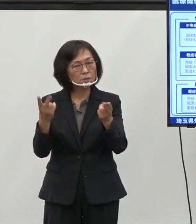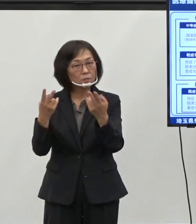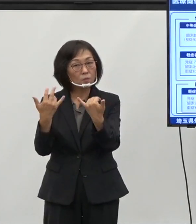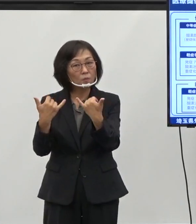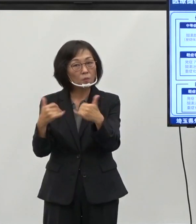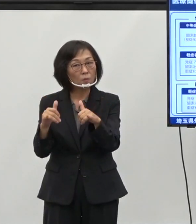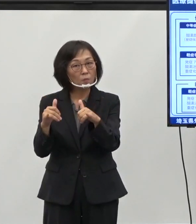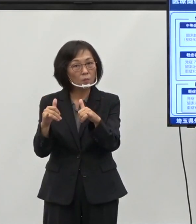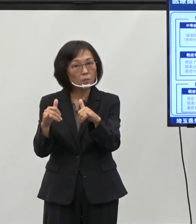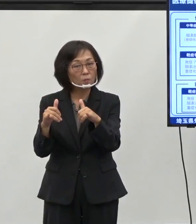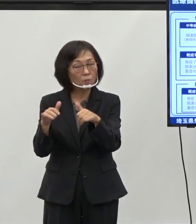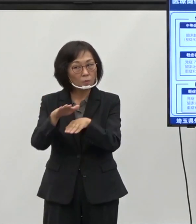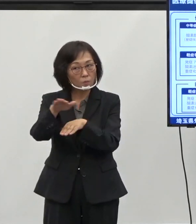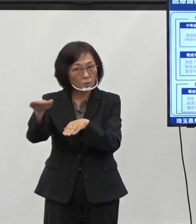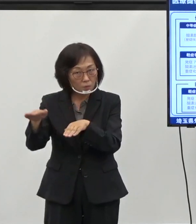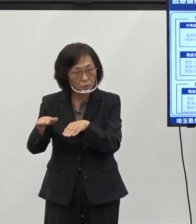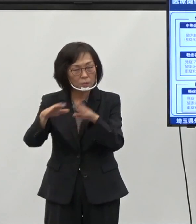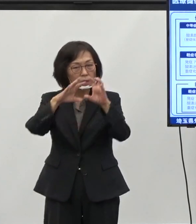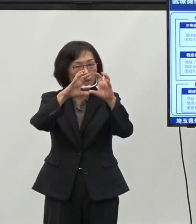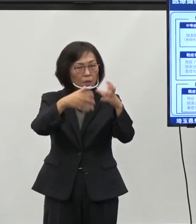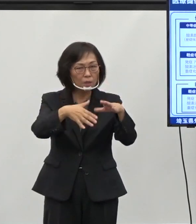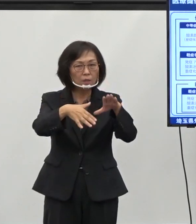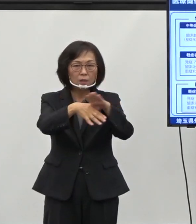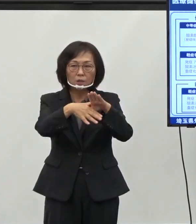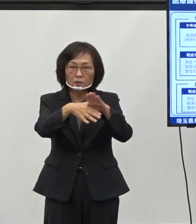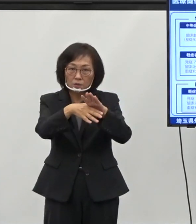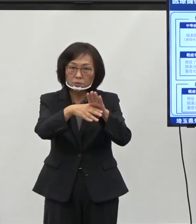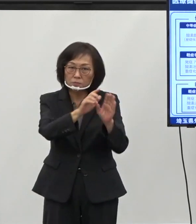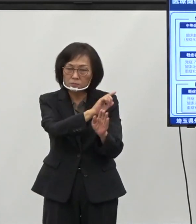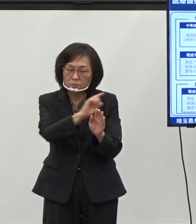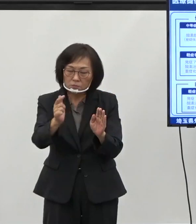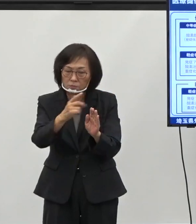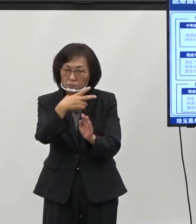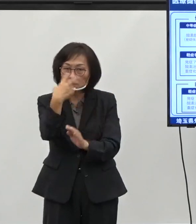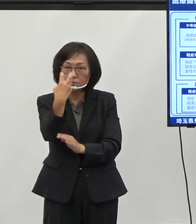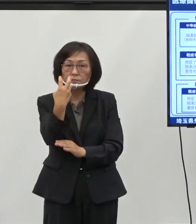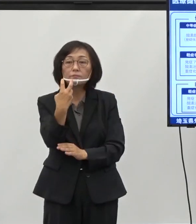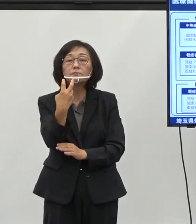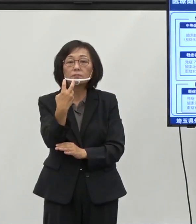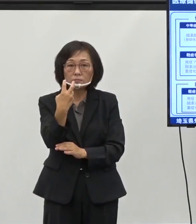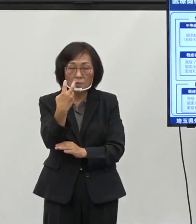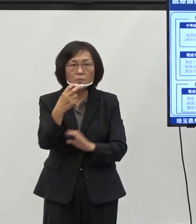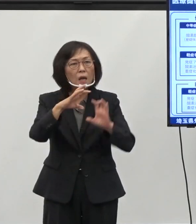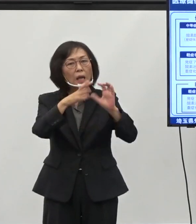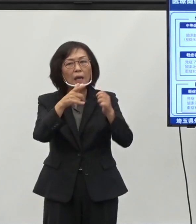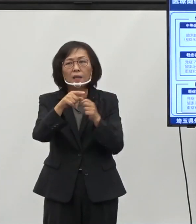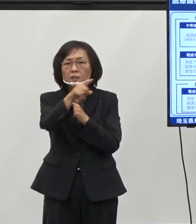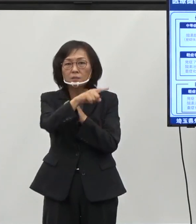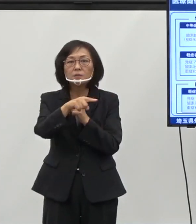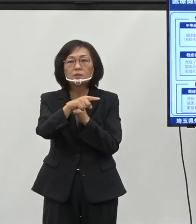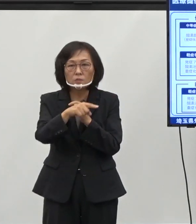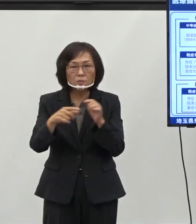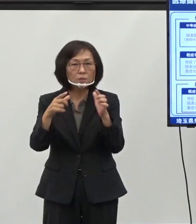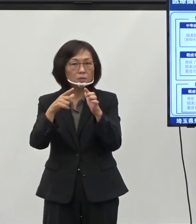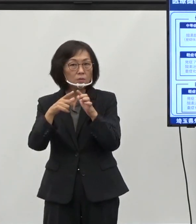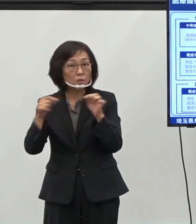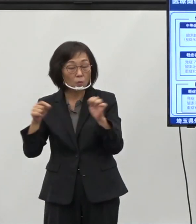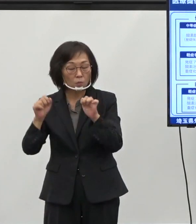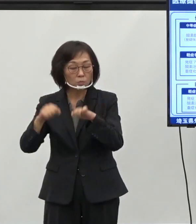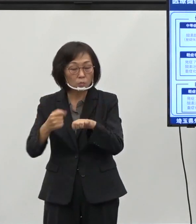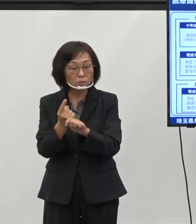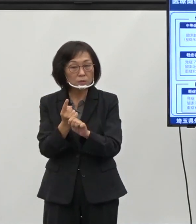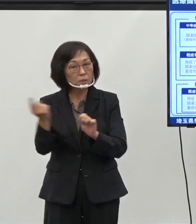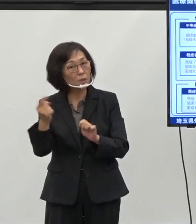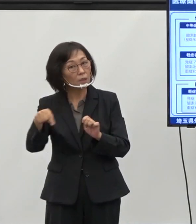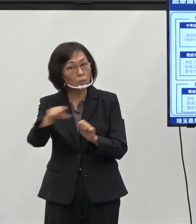方や海外の論文等によると、さまざまな海外の場合には日本で承認されているもの以外もありますけ